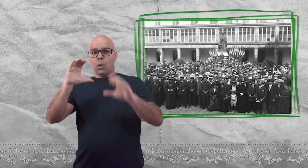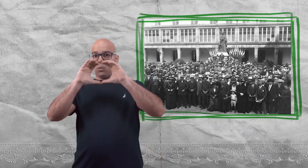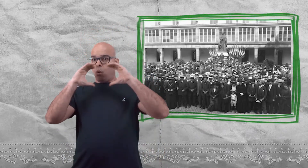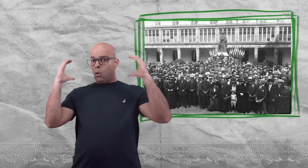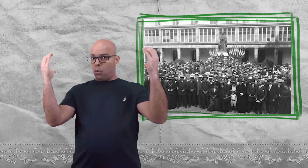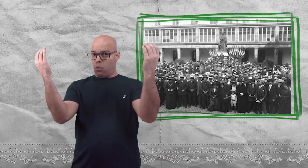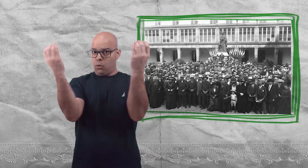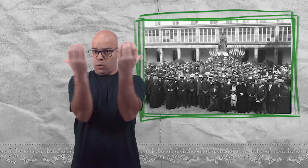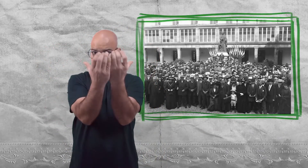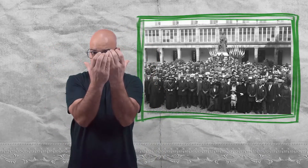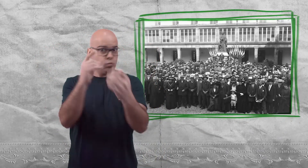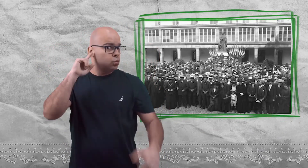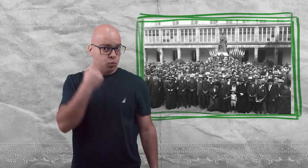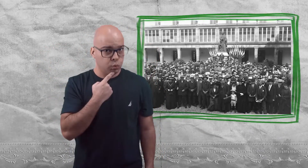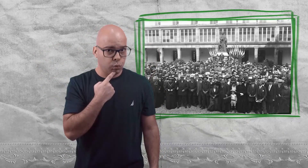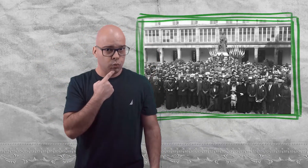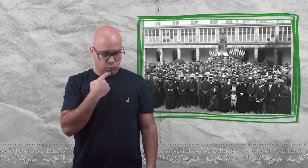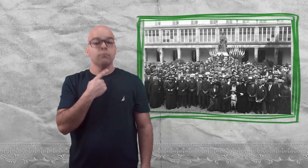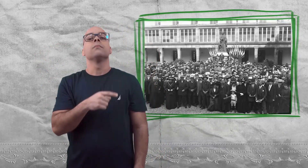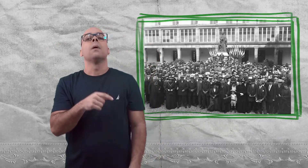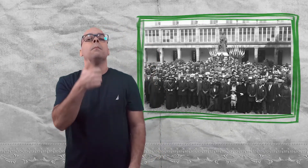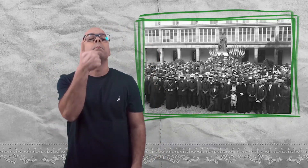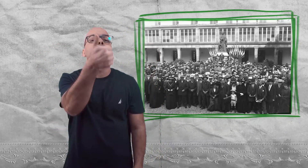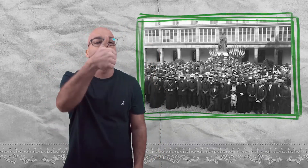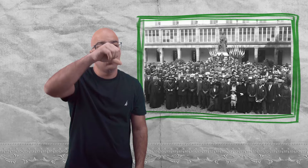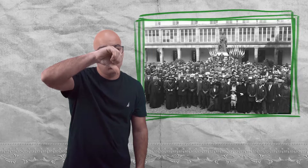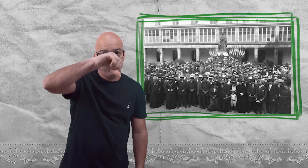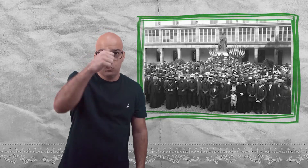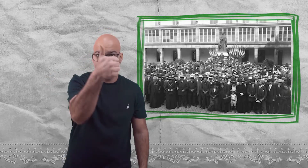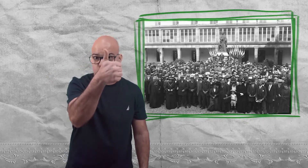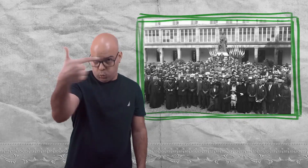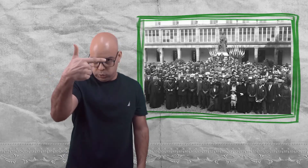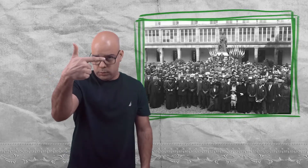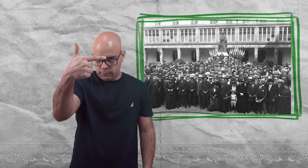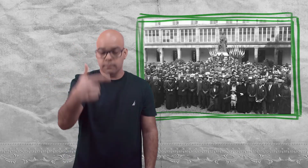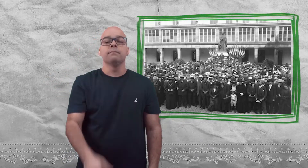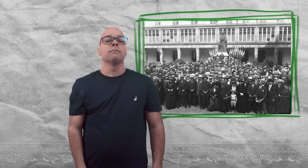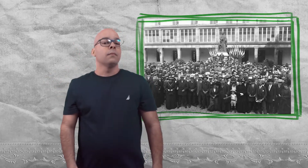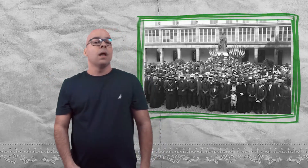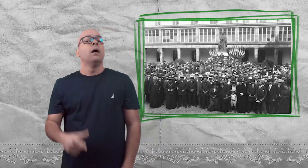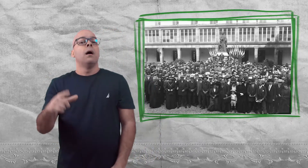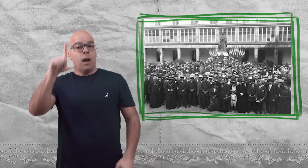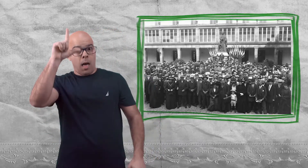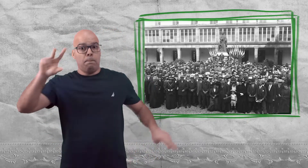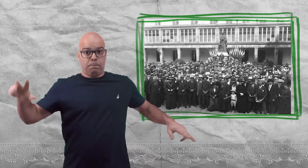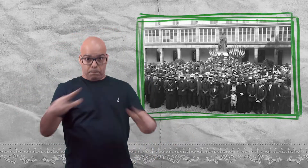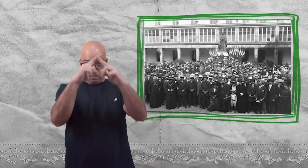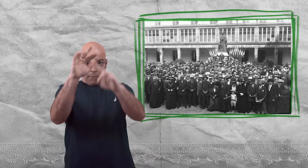Nessa época, houve um congresso de surdos, no ano de 1912, lá em